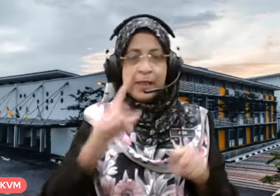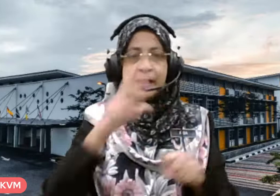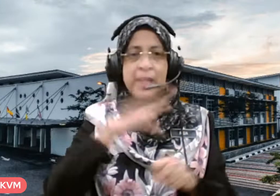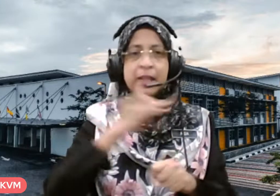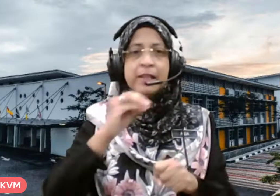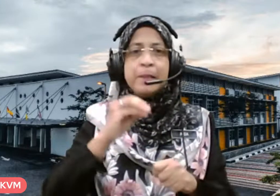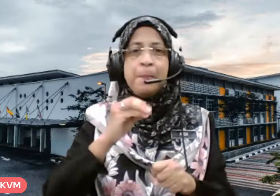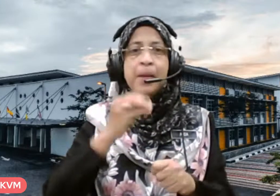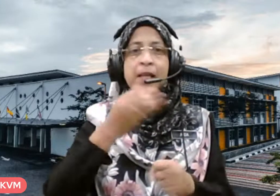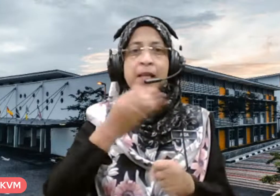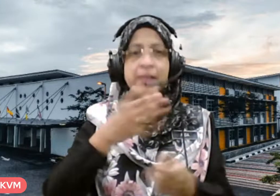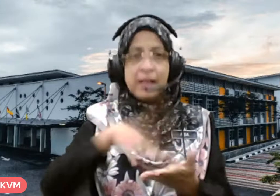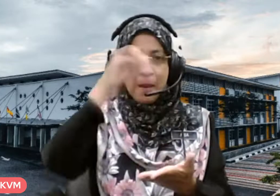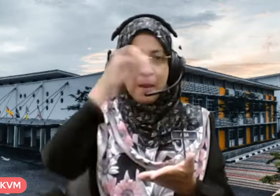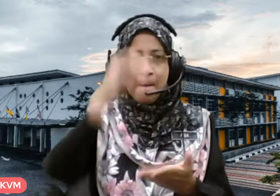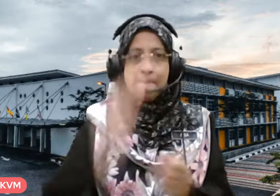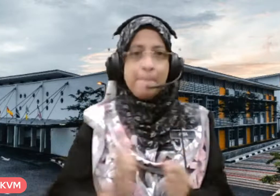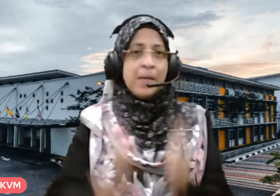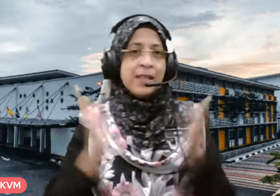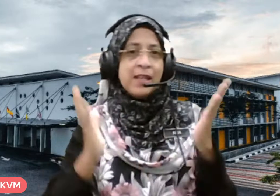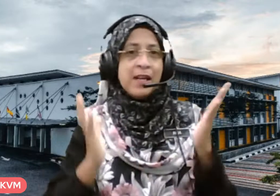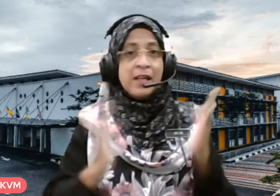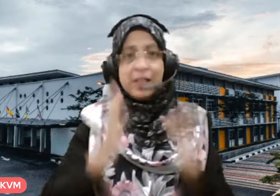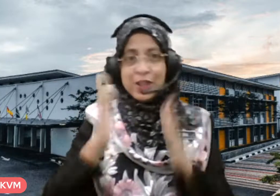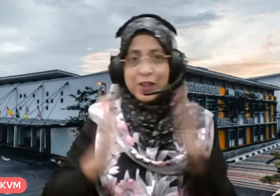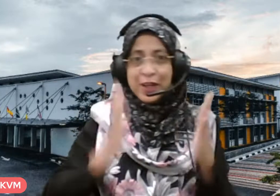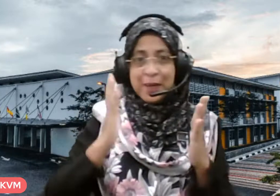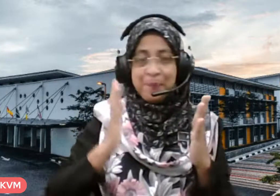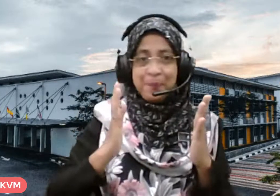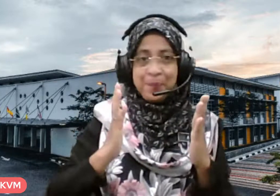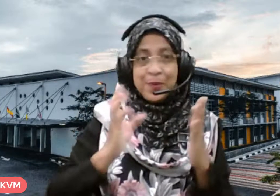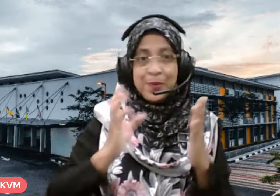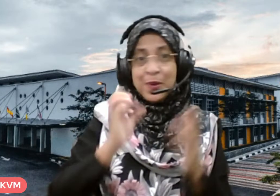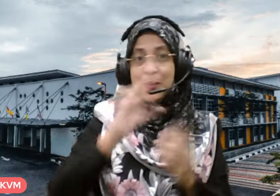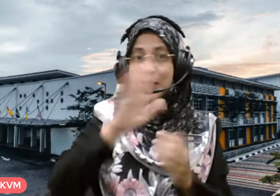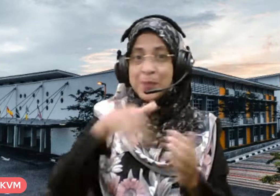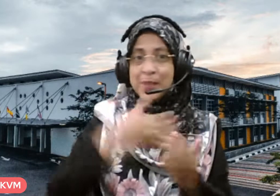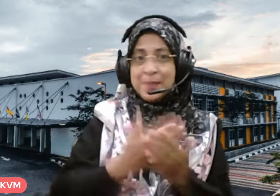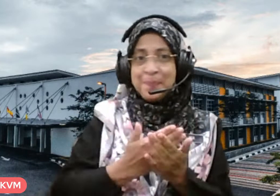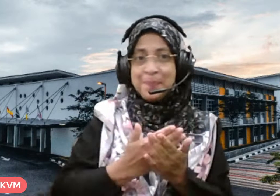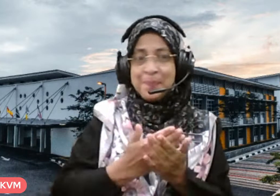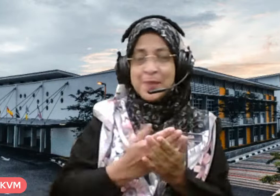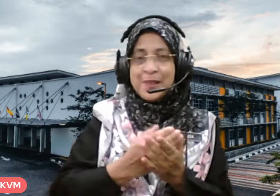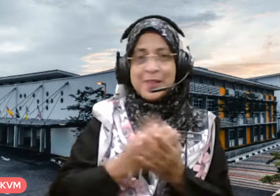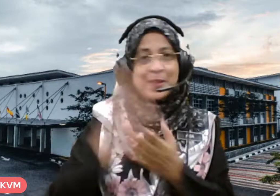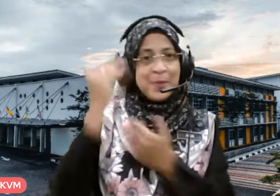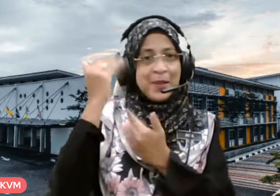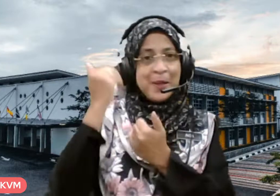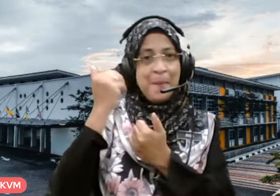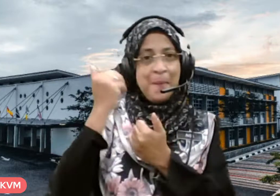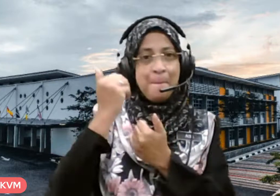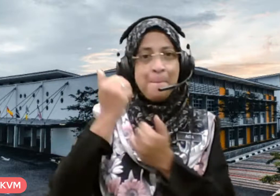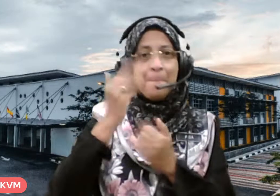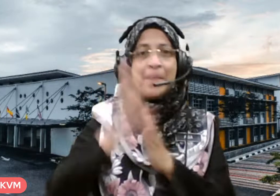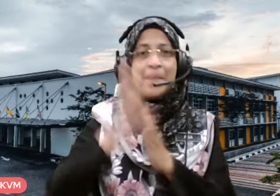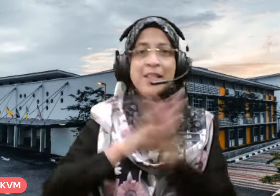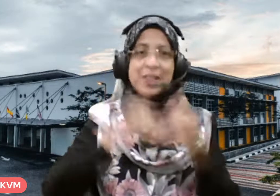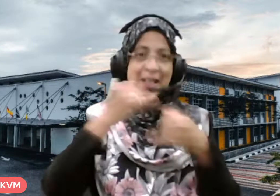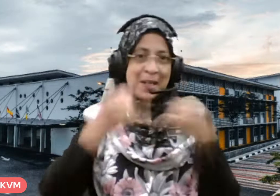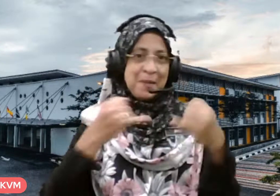dan Belajarlah bahasa isyarat Oke semut semoga